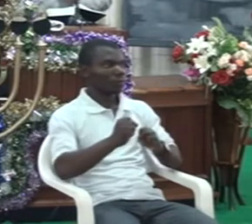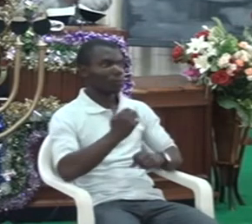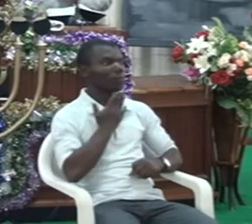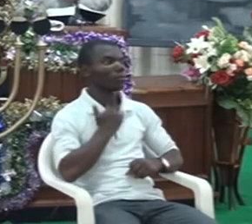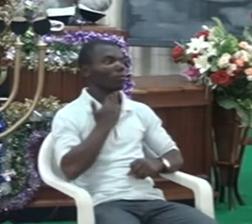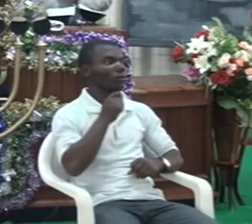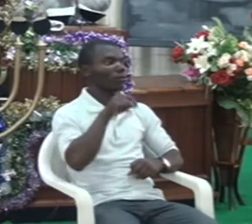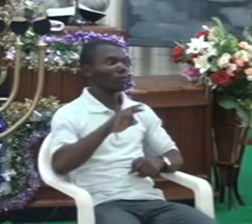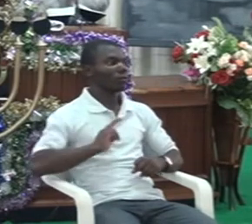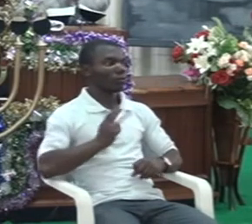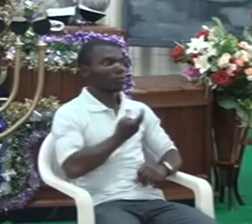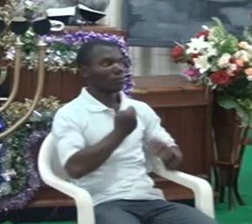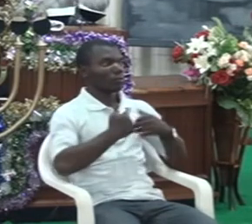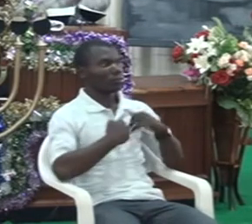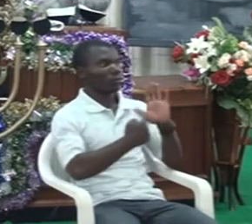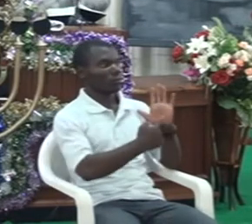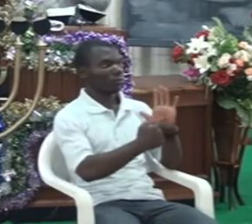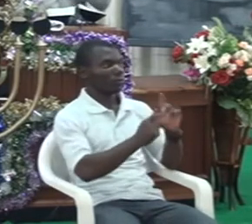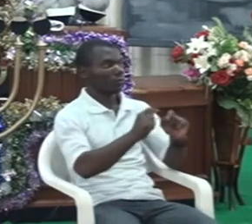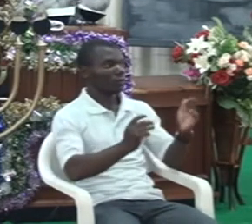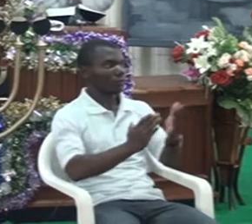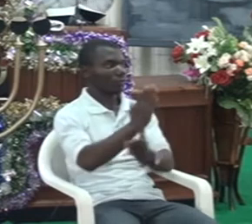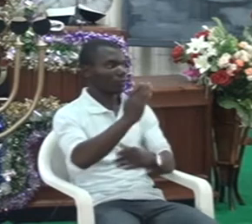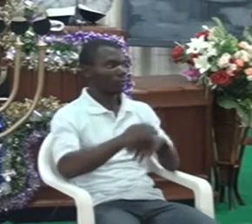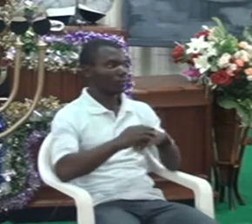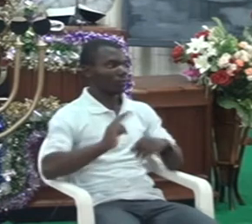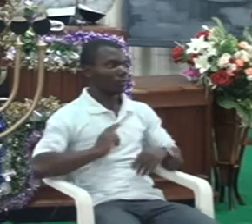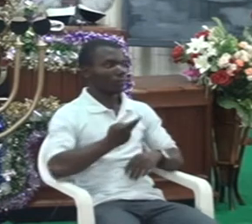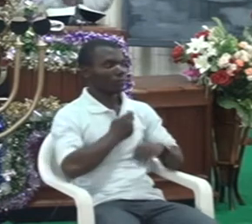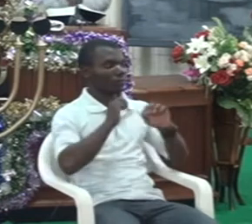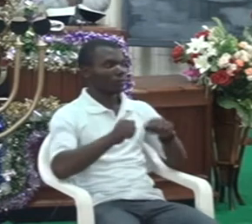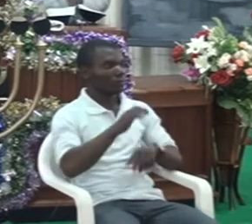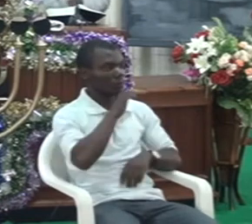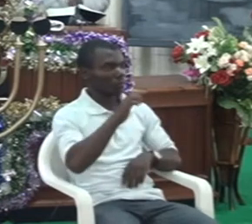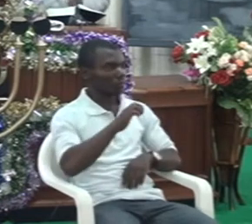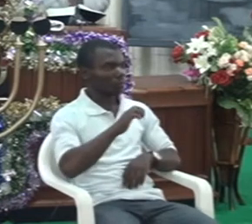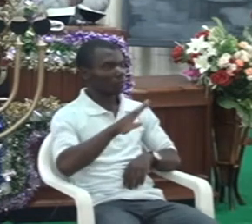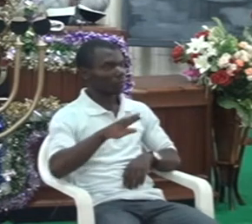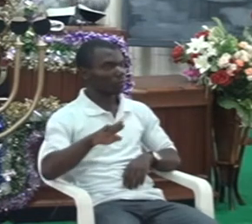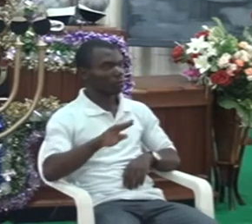mabesoin yenye tulimuonyesha. Selon les besoins que nous lui avons présentés. Tunapaswa kwa watu wenye wanajua.